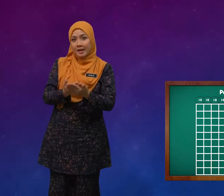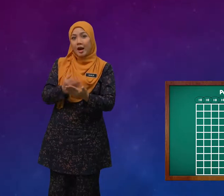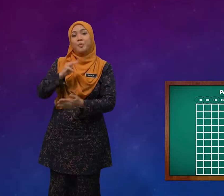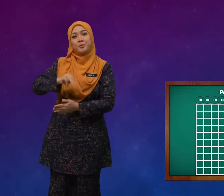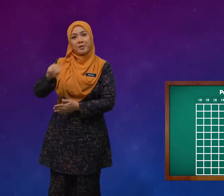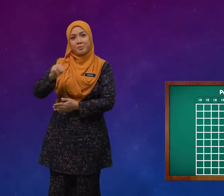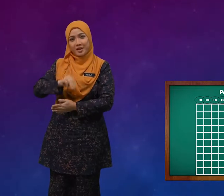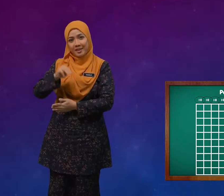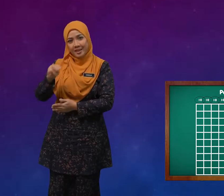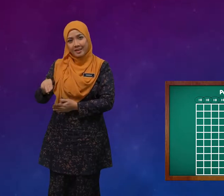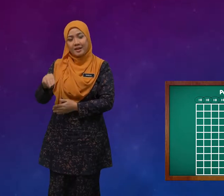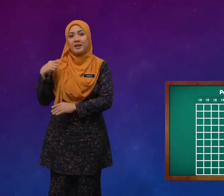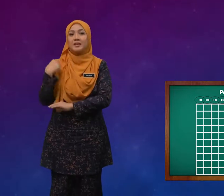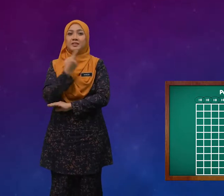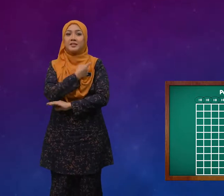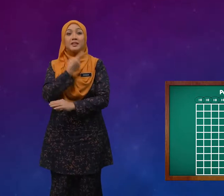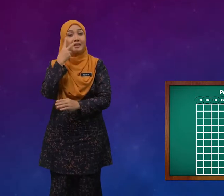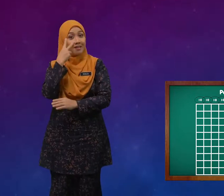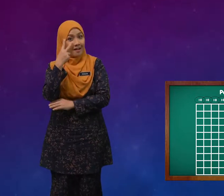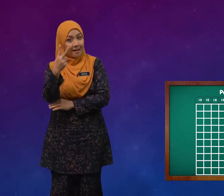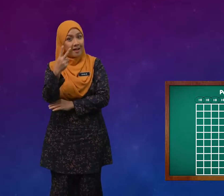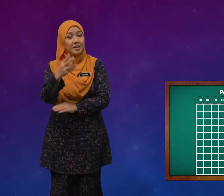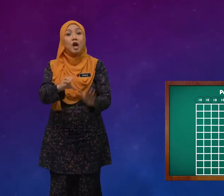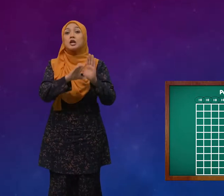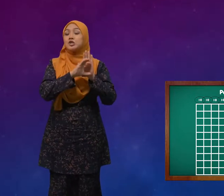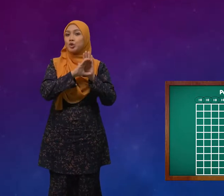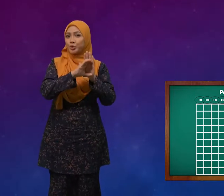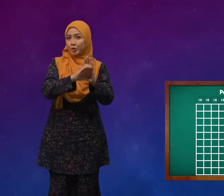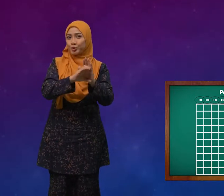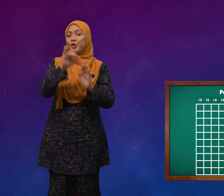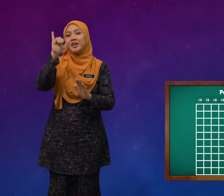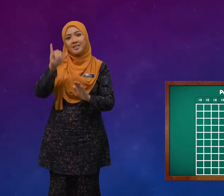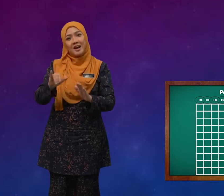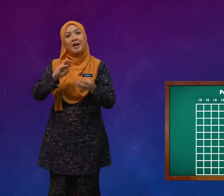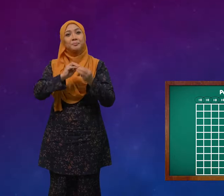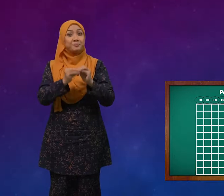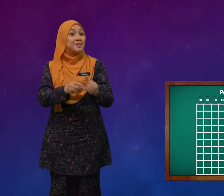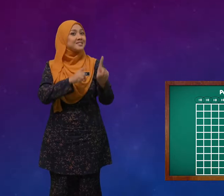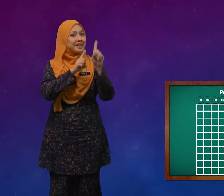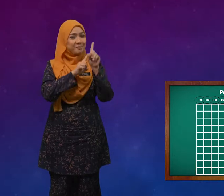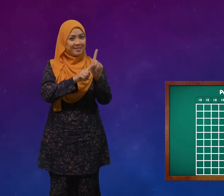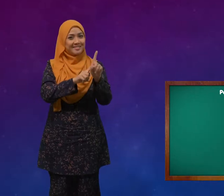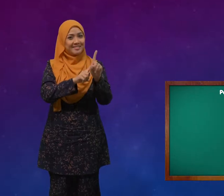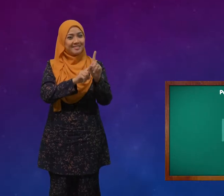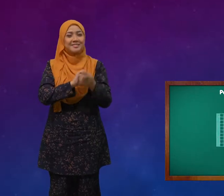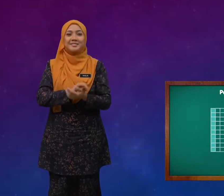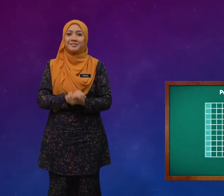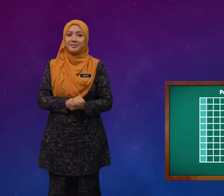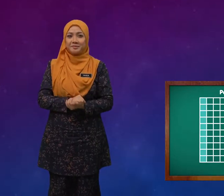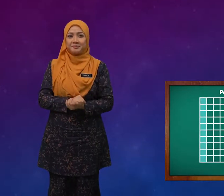Baiklah, murid-murid, kita lihat contoh yang pertama.